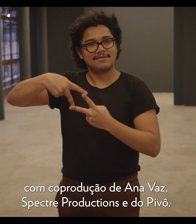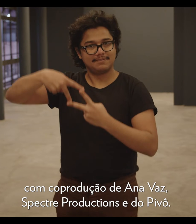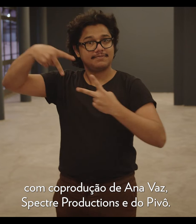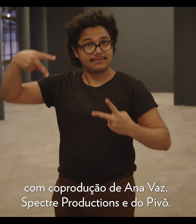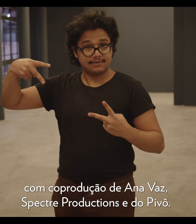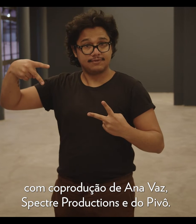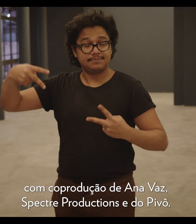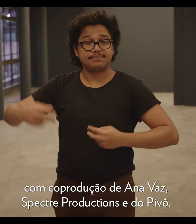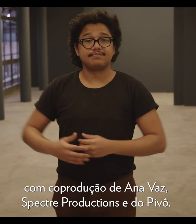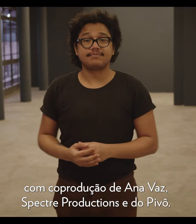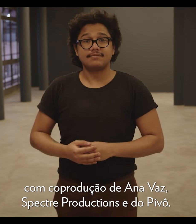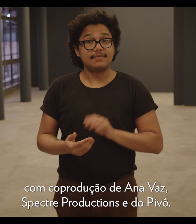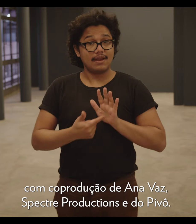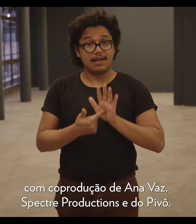Spectre Productions e do Pivô.